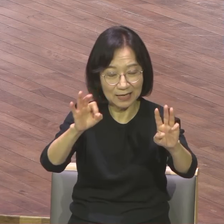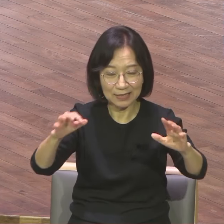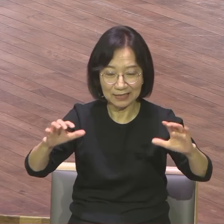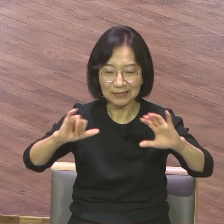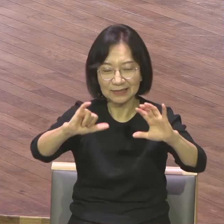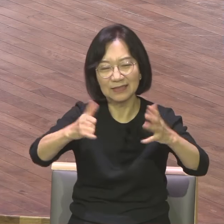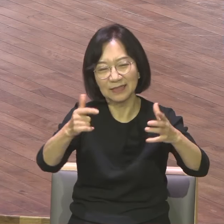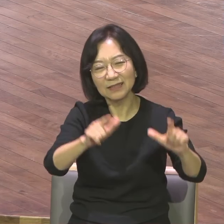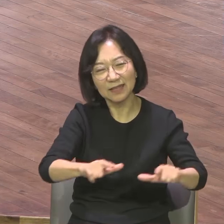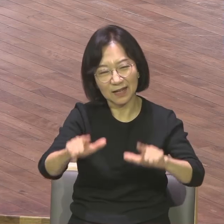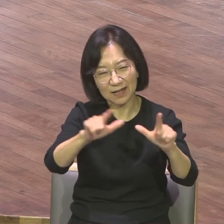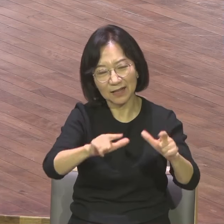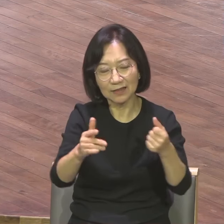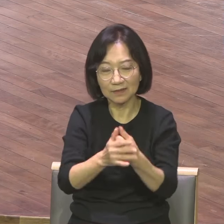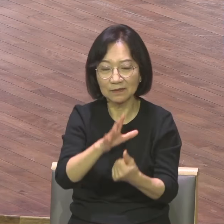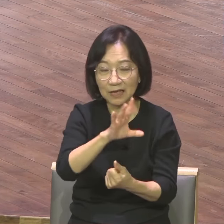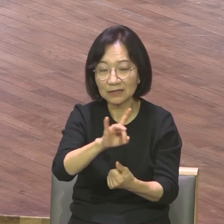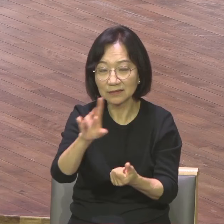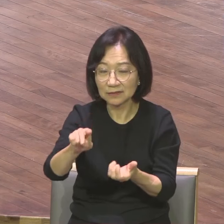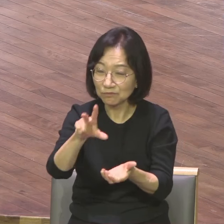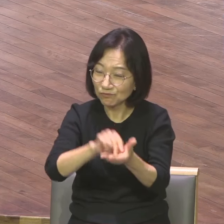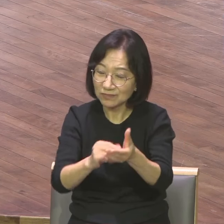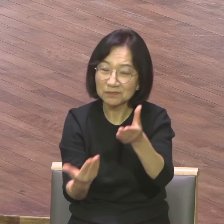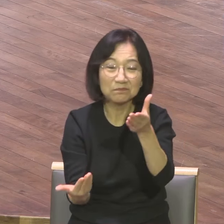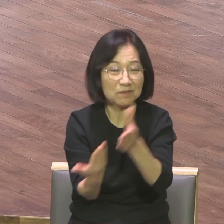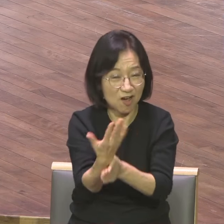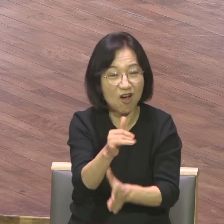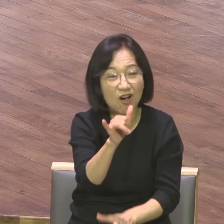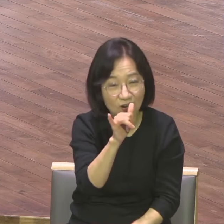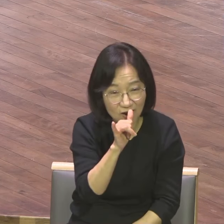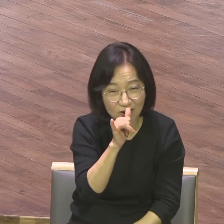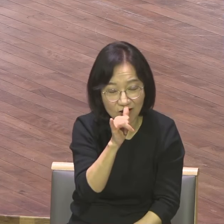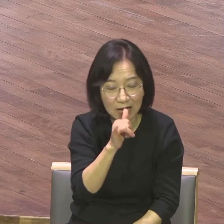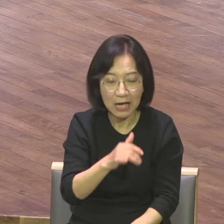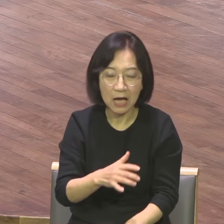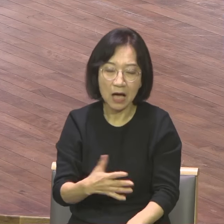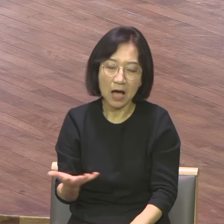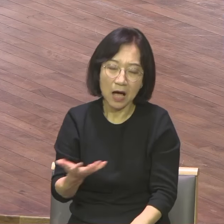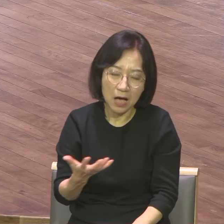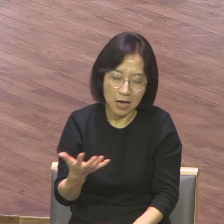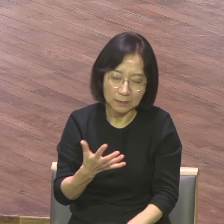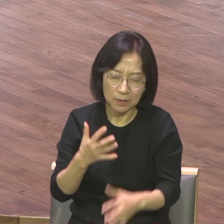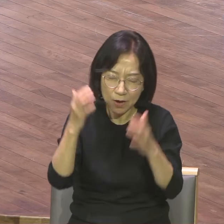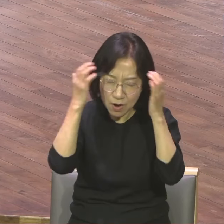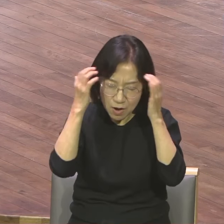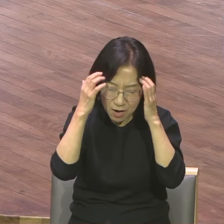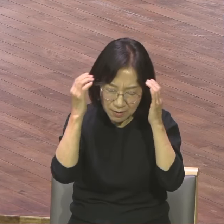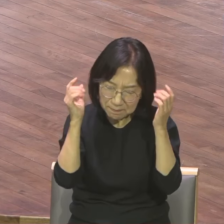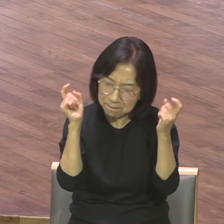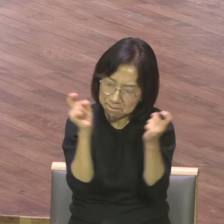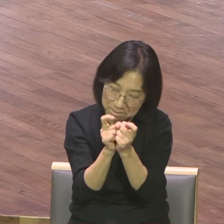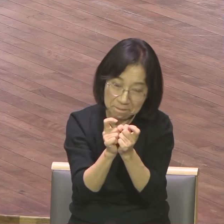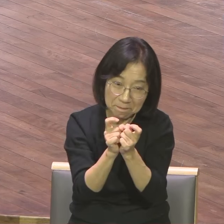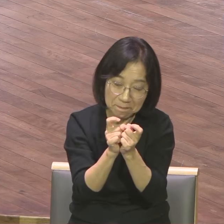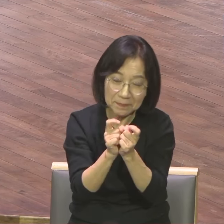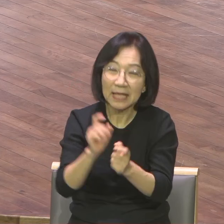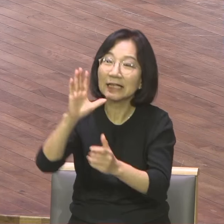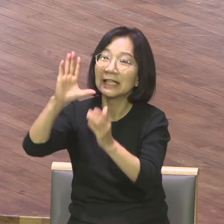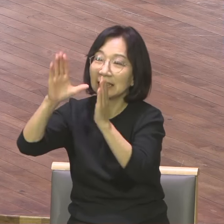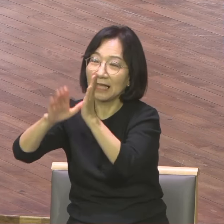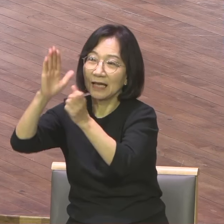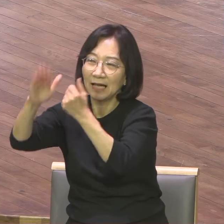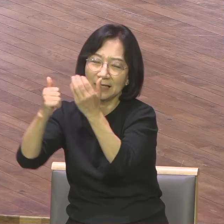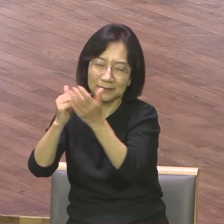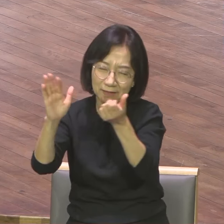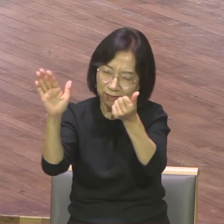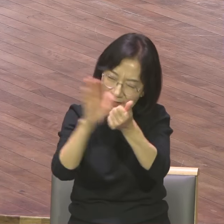않은 이런 일들이 일어납니다. 여러 가지 아픔과 상처를 겪게 돼요. 이런 상황